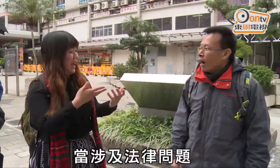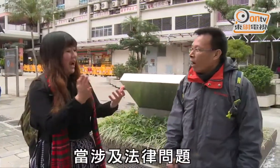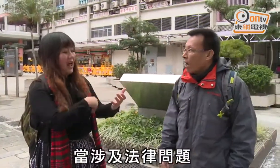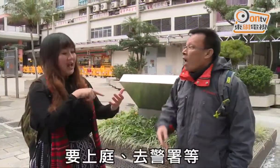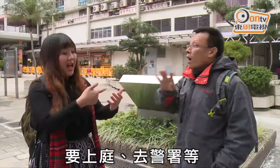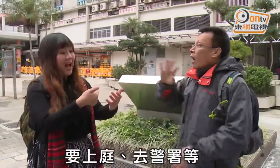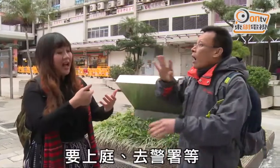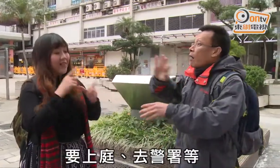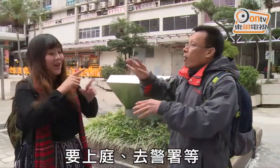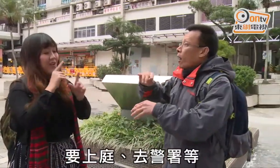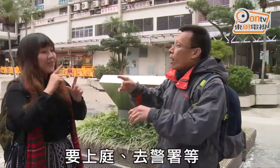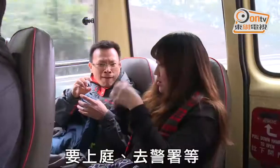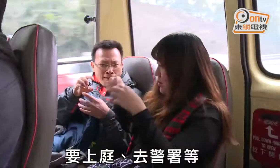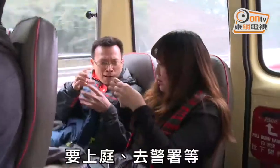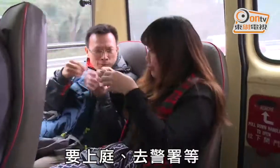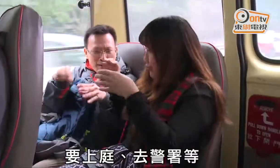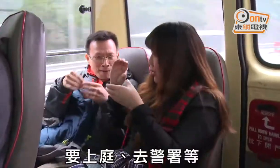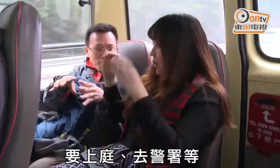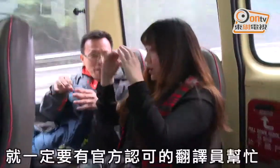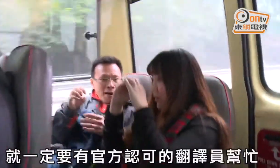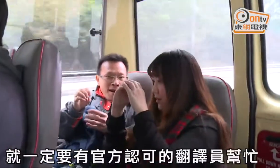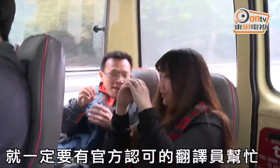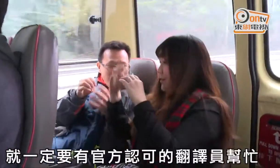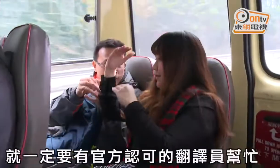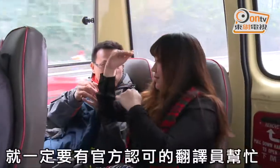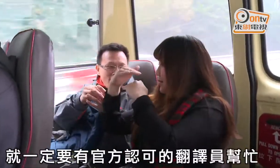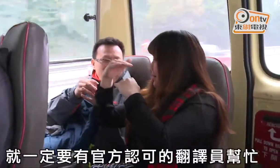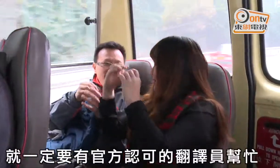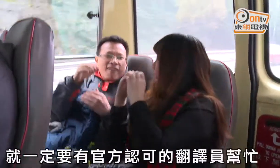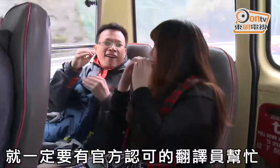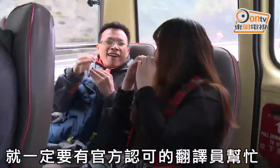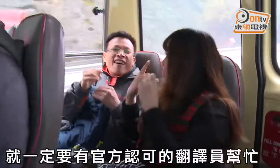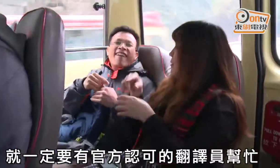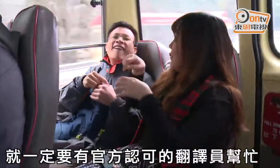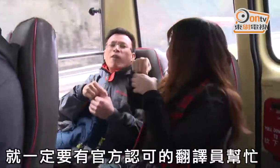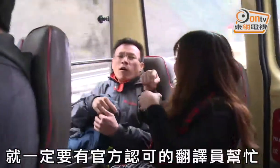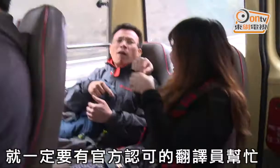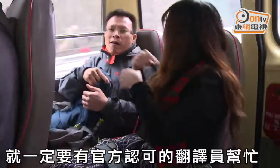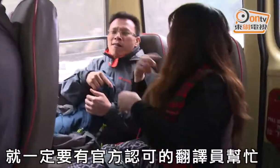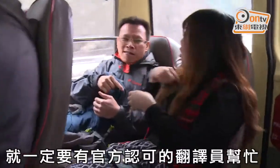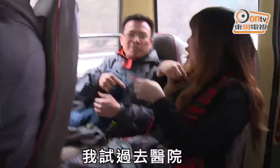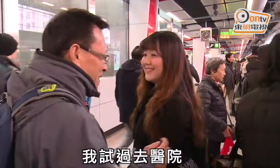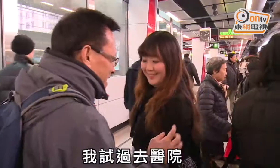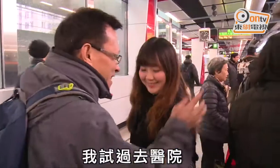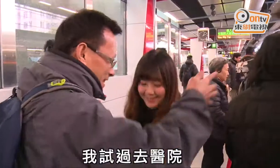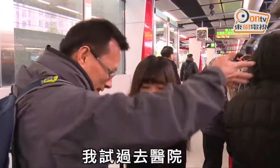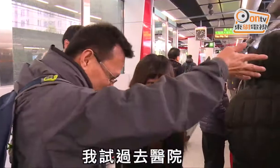题，要上庭去警署等，就一定要有官方认可嘅翻译员帮忙。 试过